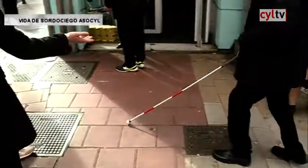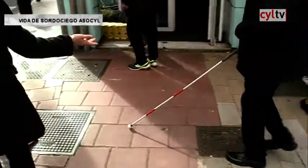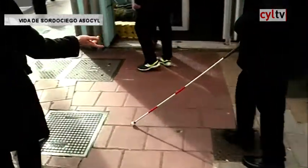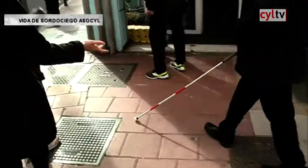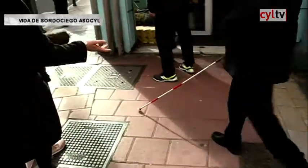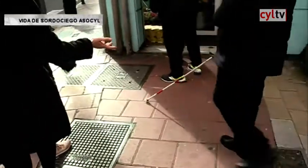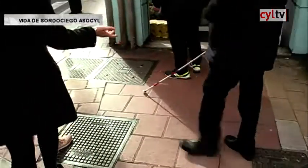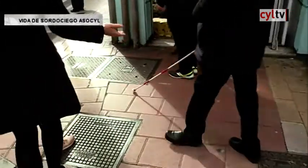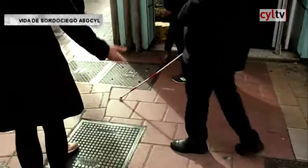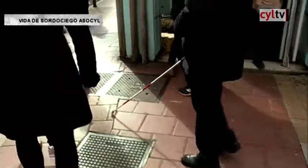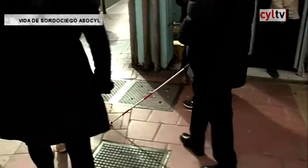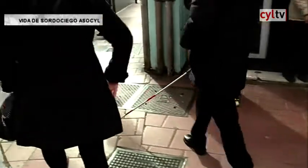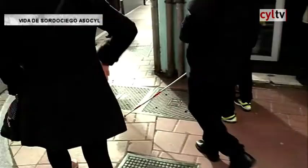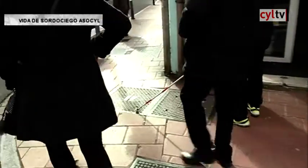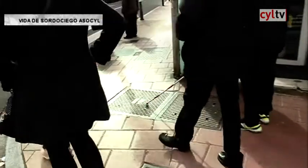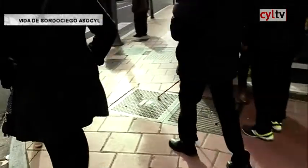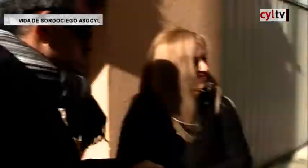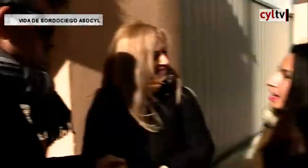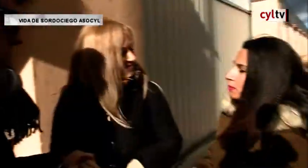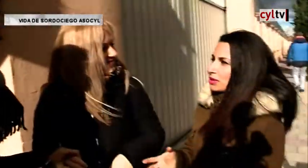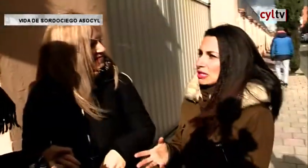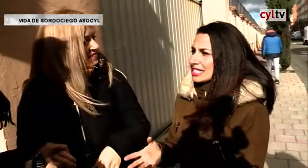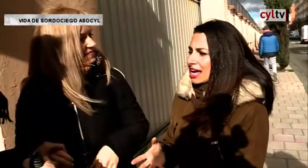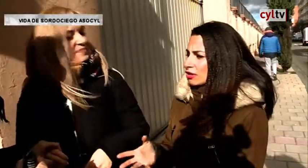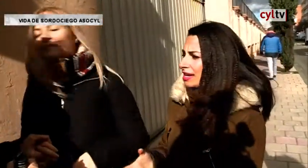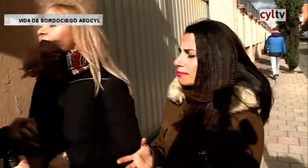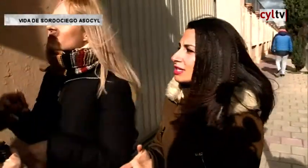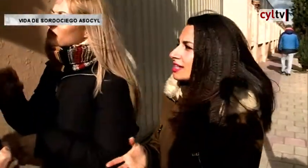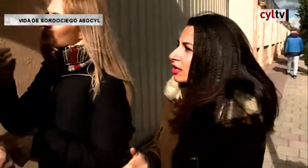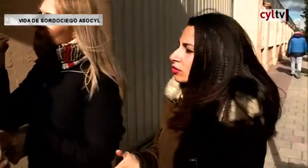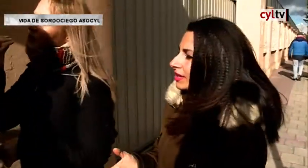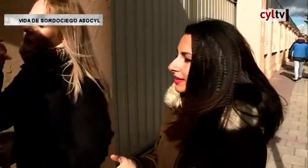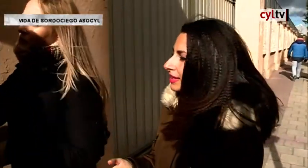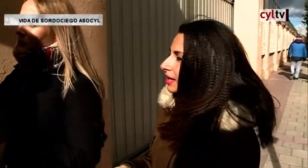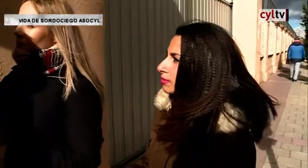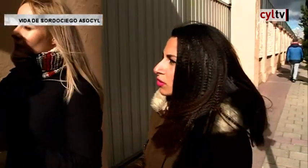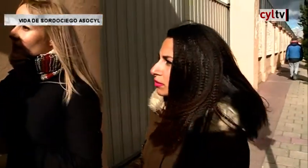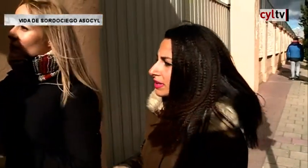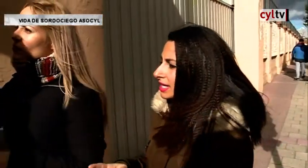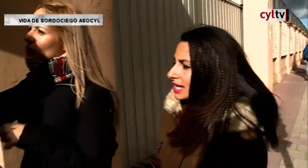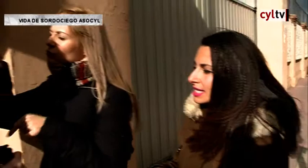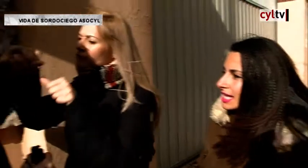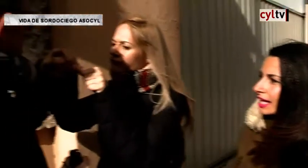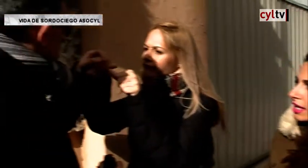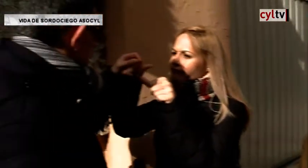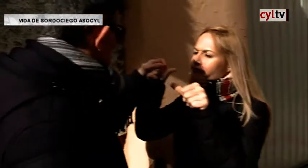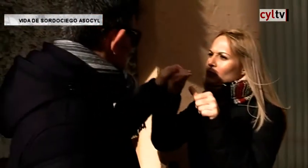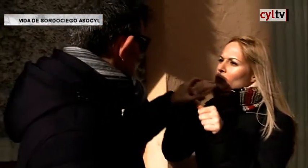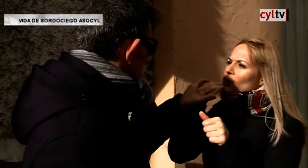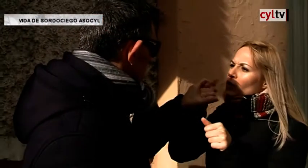tiene que colaborar, como han hecho estas dos personas. ¿Le puede molestar o le ha molestado alguna vez que a lo mejor mientras él está andando por la calle,